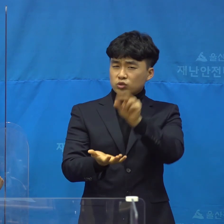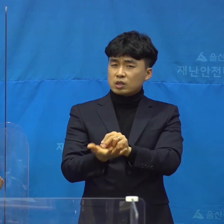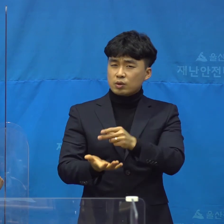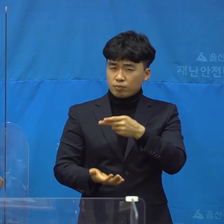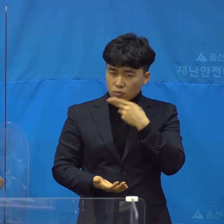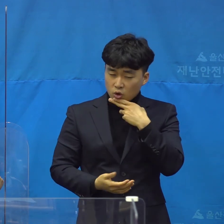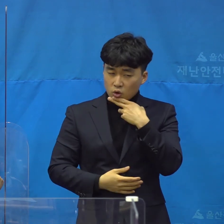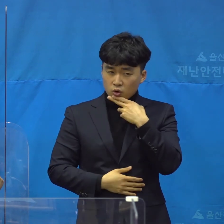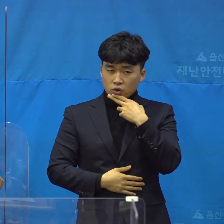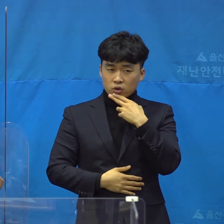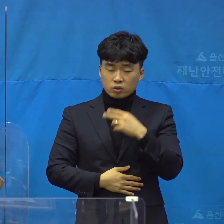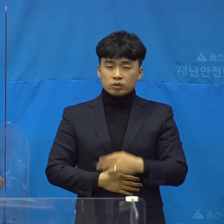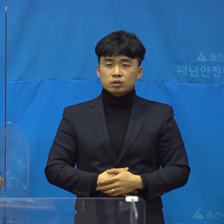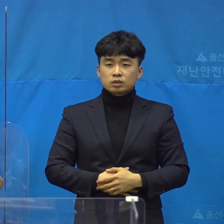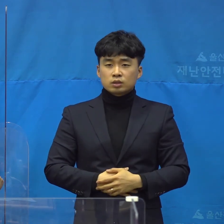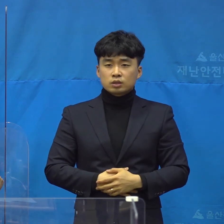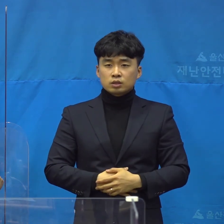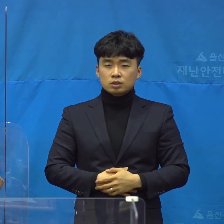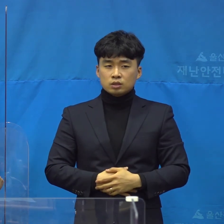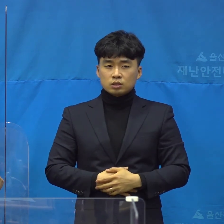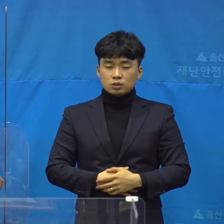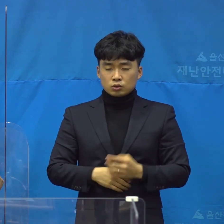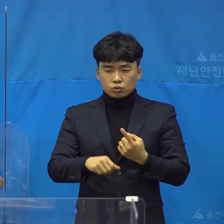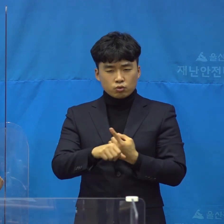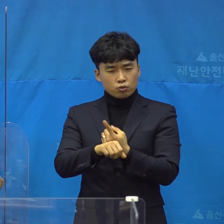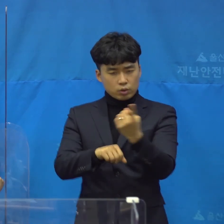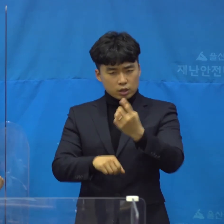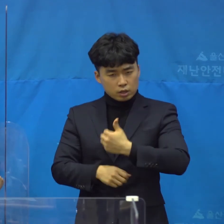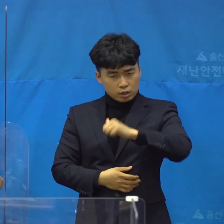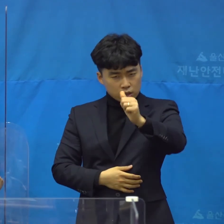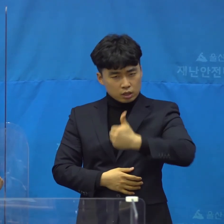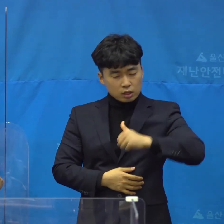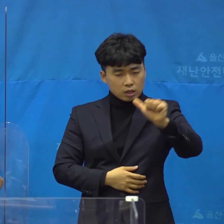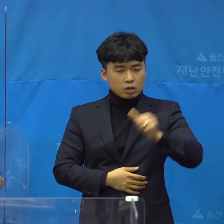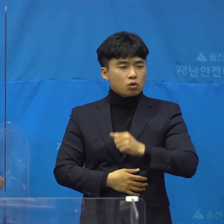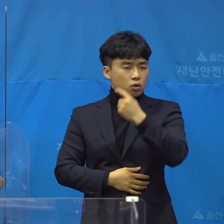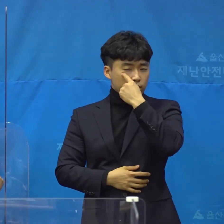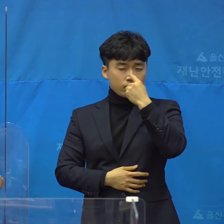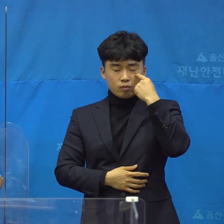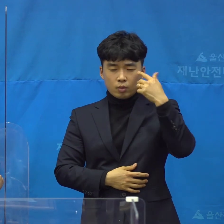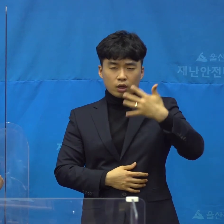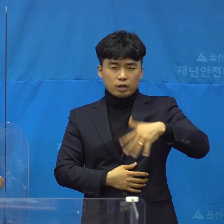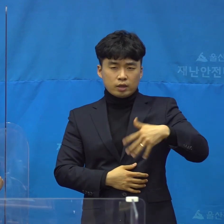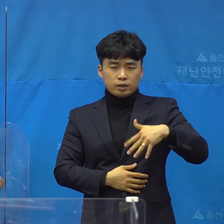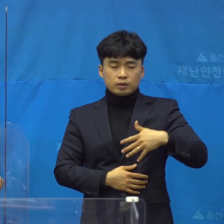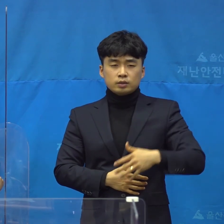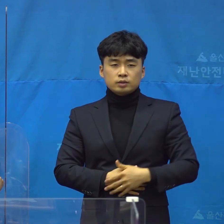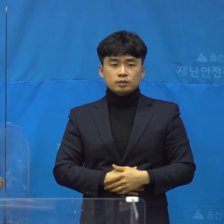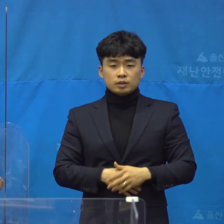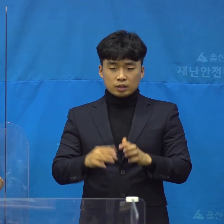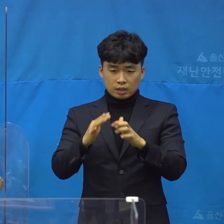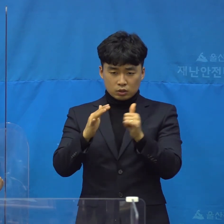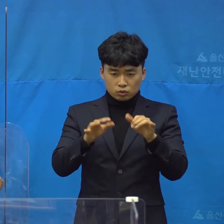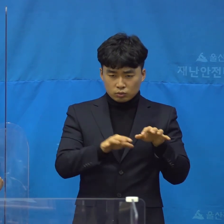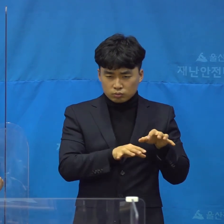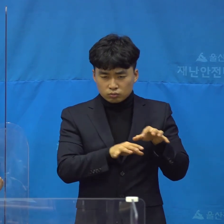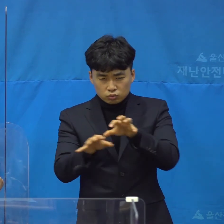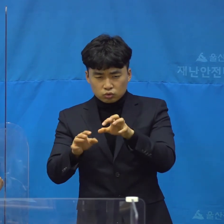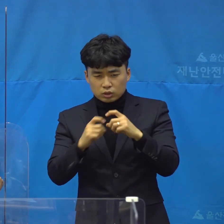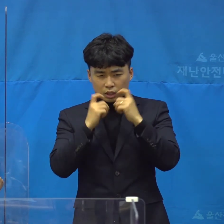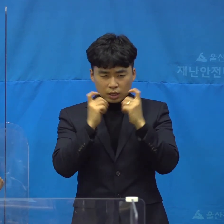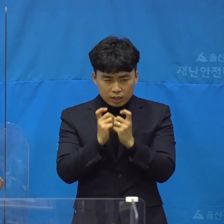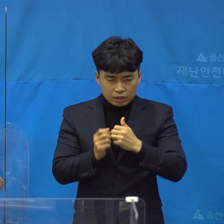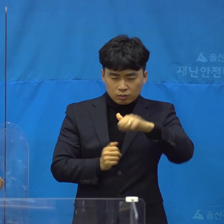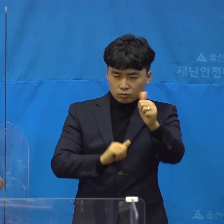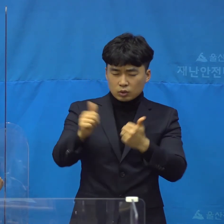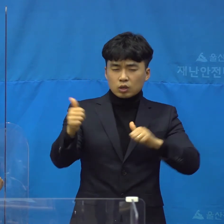문제가 없는 것 같고, 나머지 이제 동선에 대해서는 이제 일가족들이 움직인 동선, 그다음